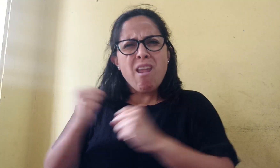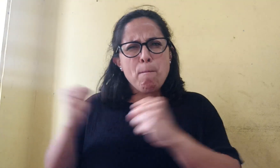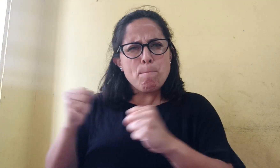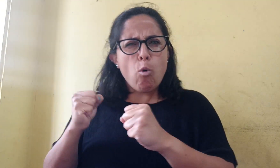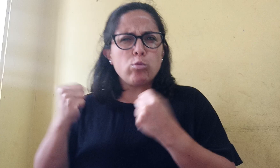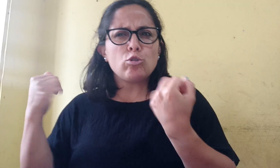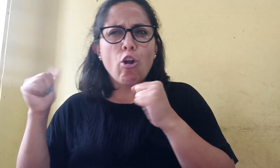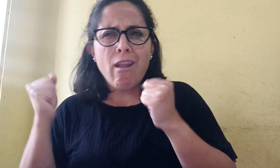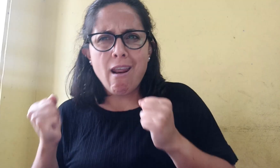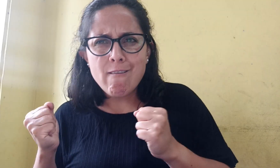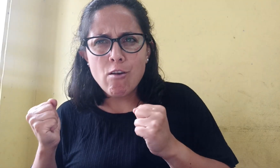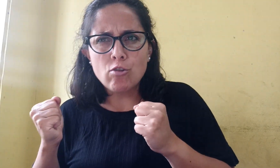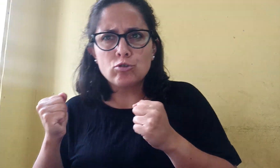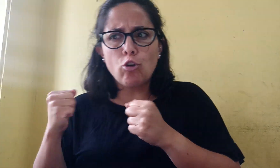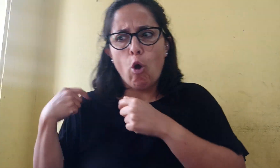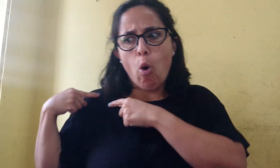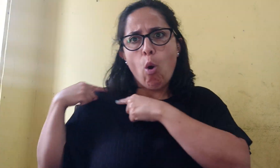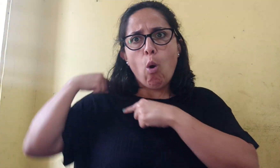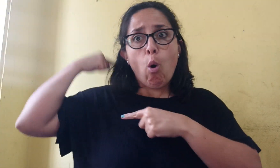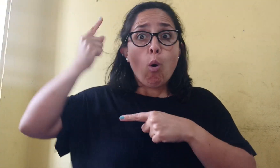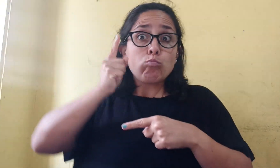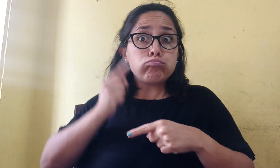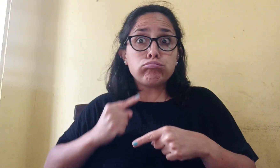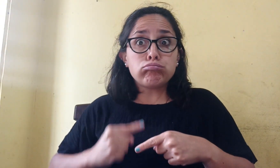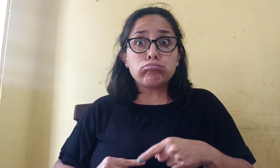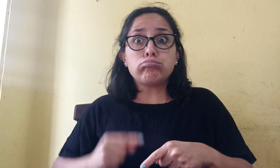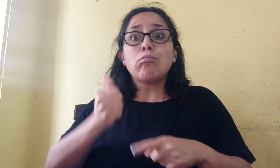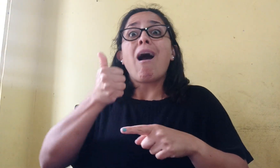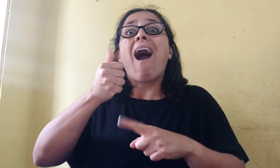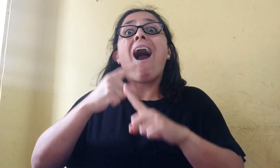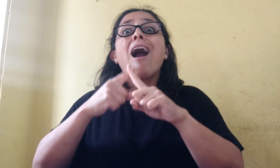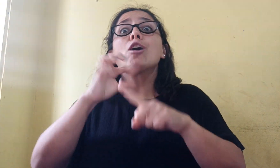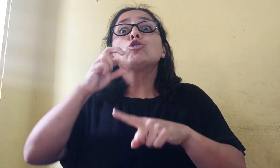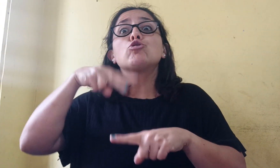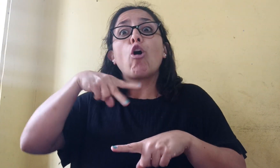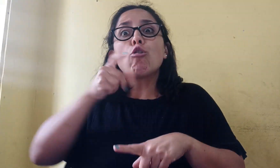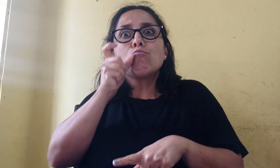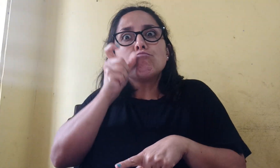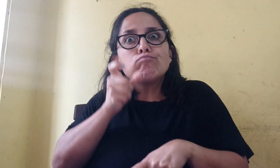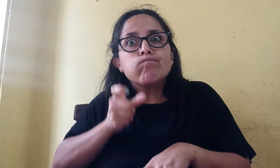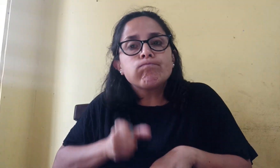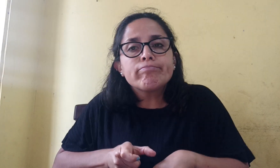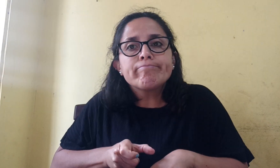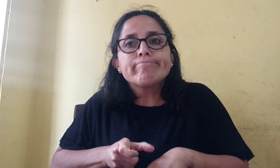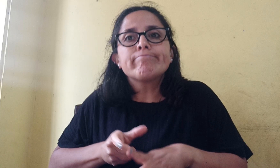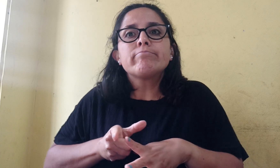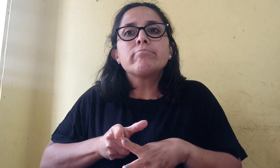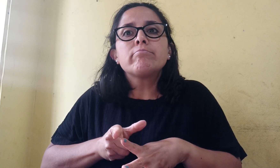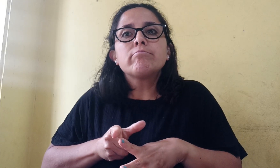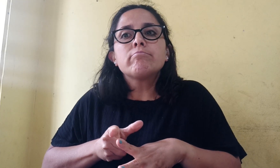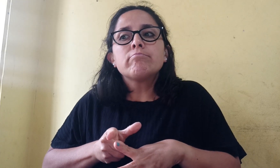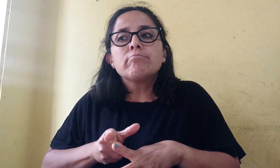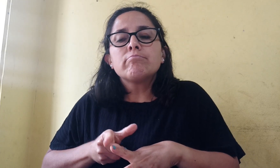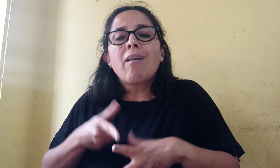viajar por un axón y rápidamente va a desencadenar una función a nivel de una